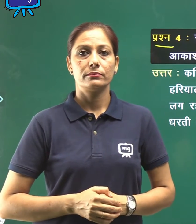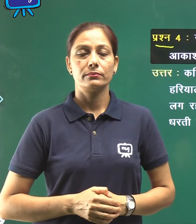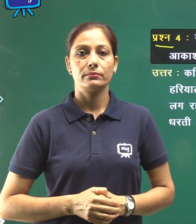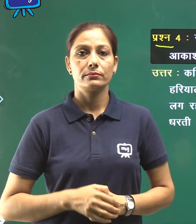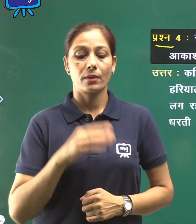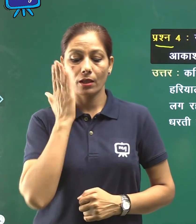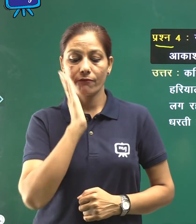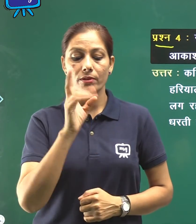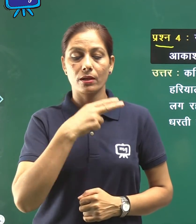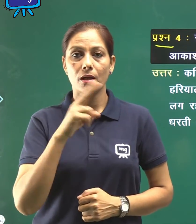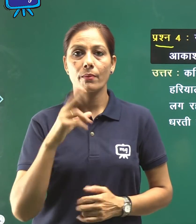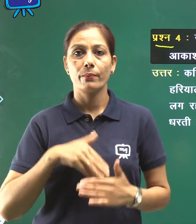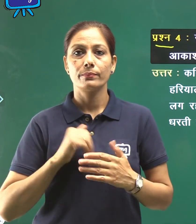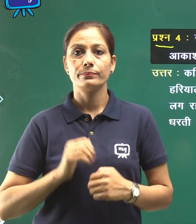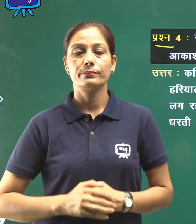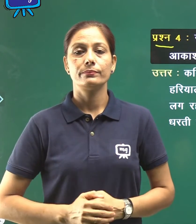ग्रामश्री कविता में